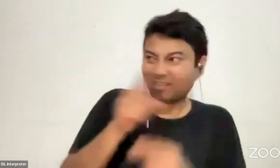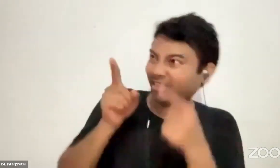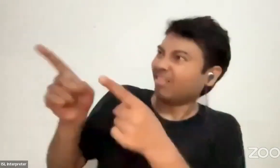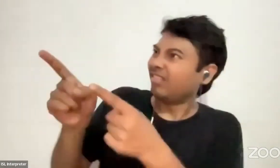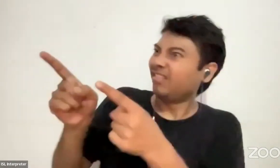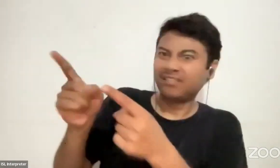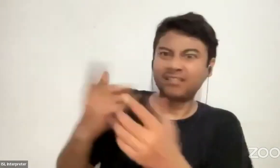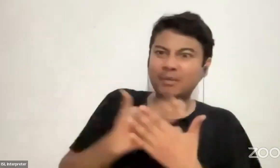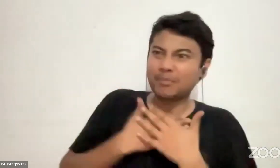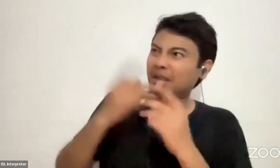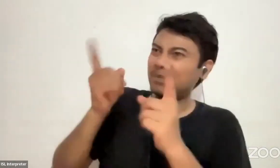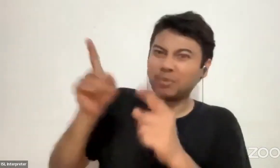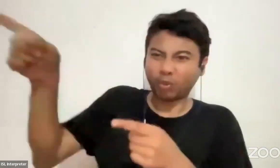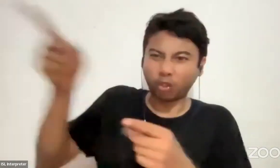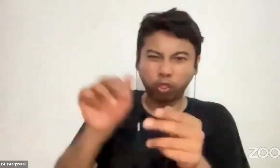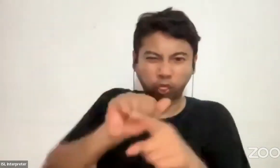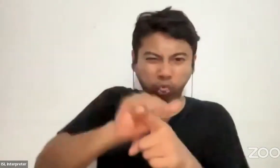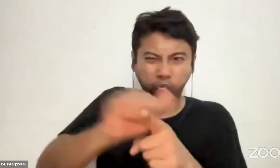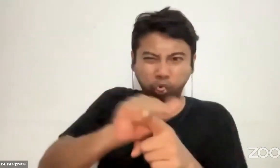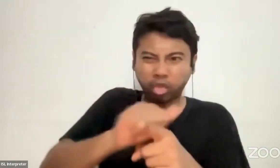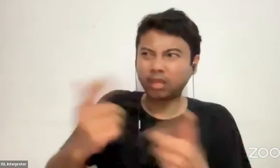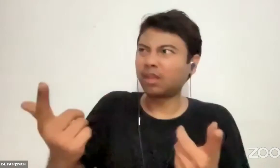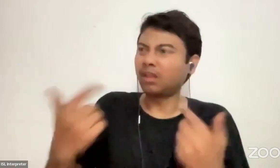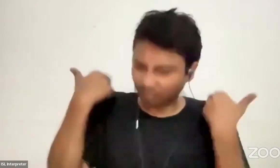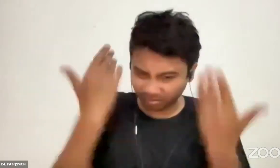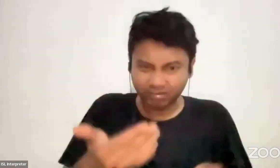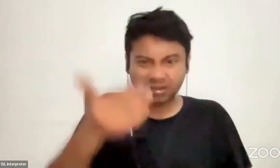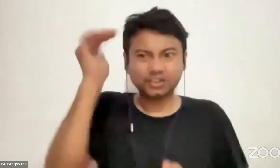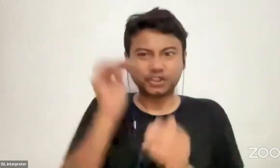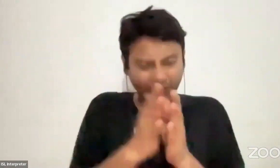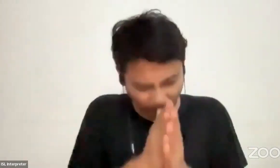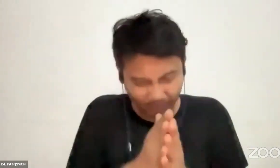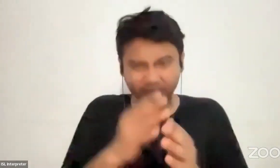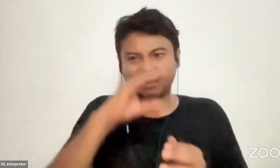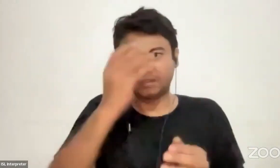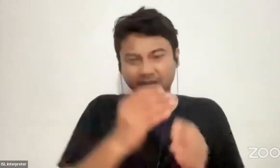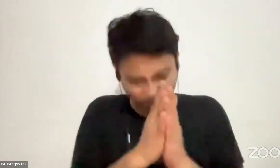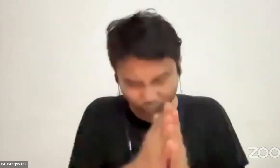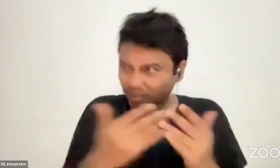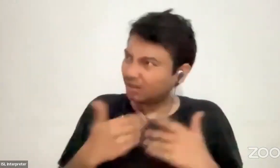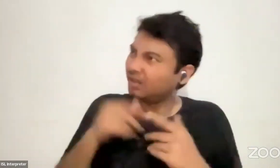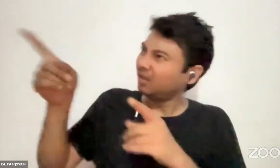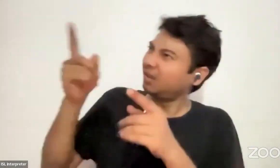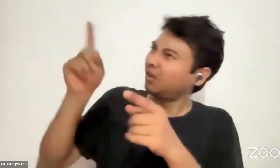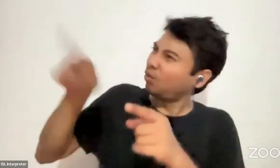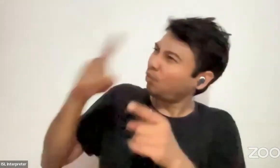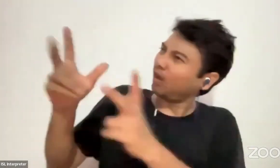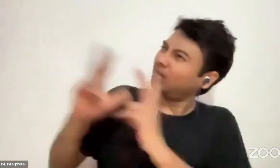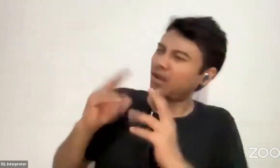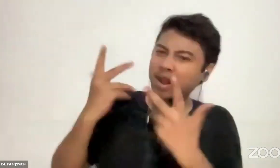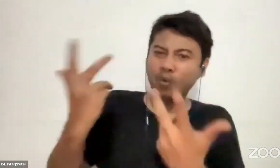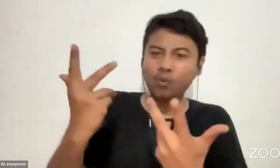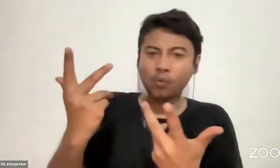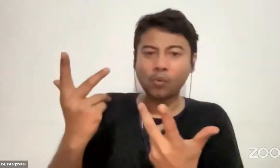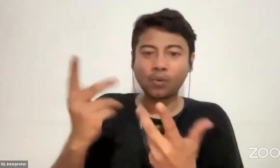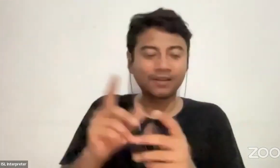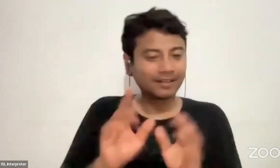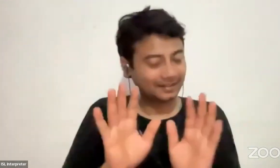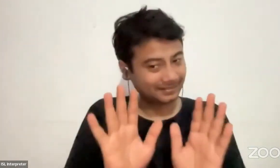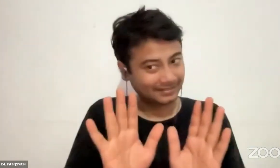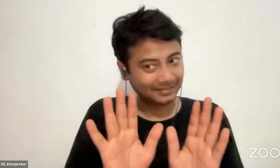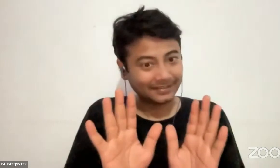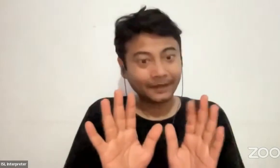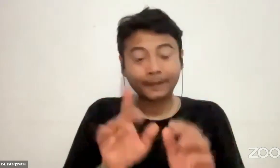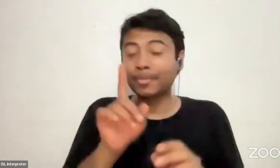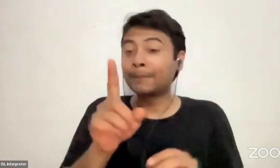से देवताओं की पूजा करते आ रहे हैं। देवताओं की पूजा करना गलत बात नहीं है, मैं आपको